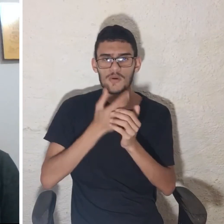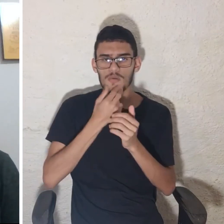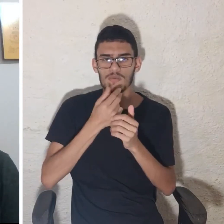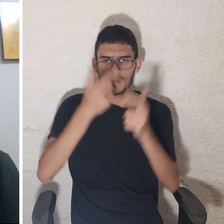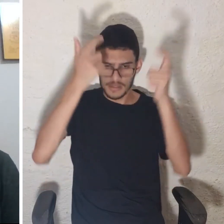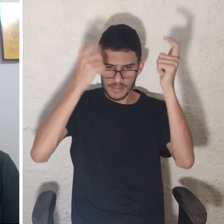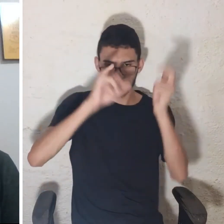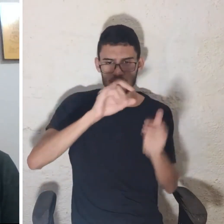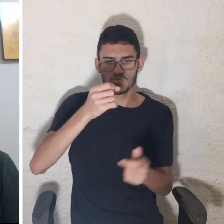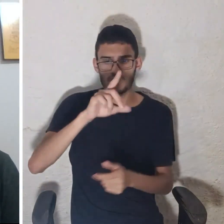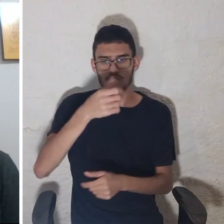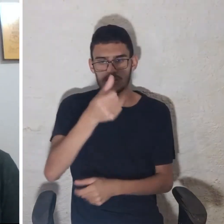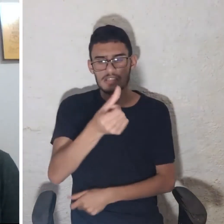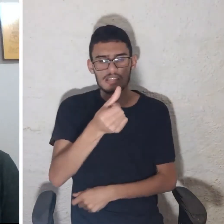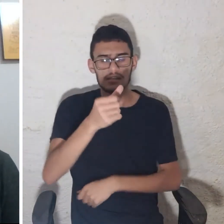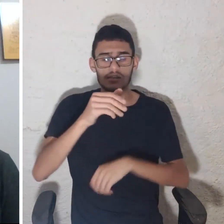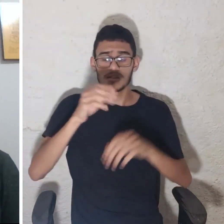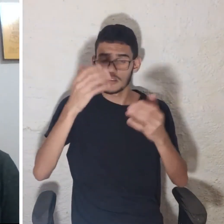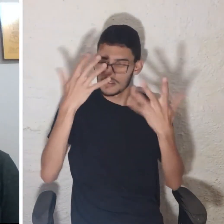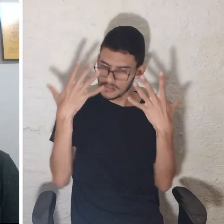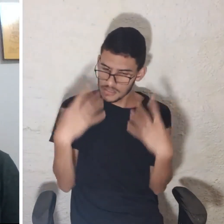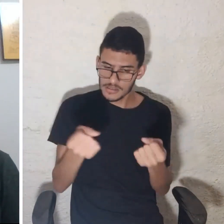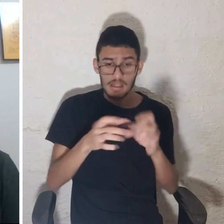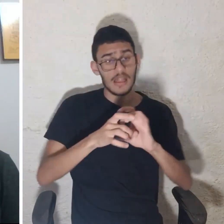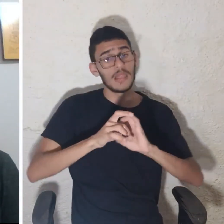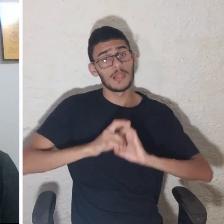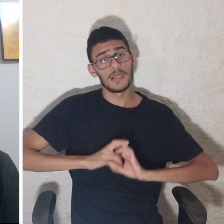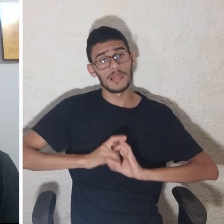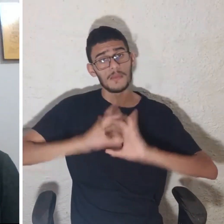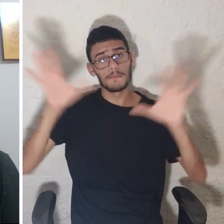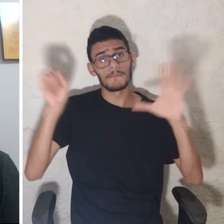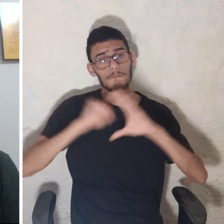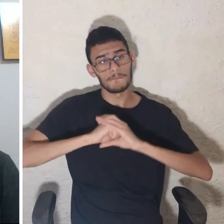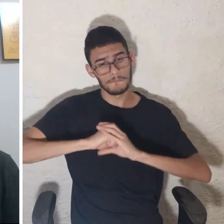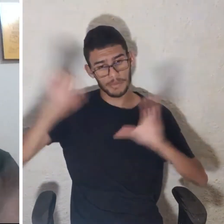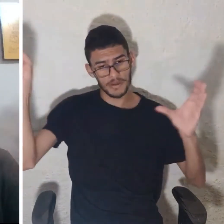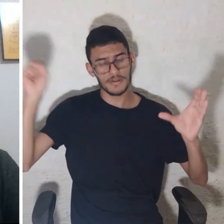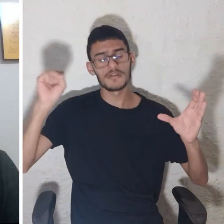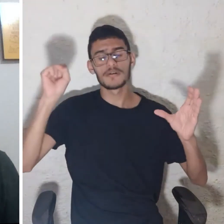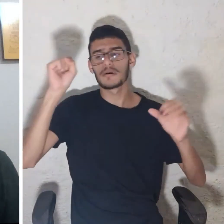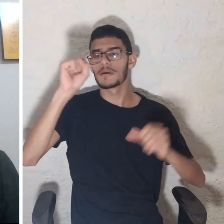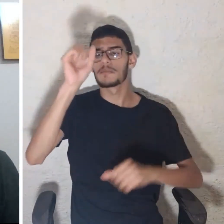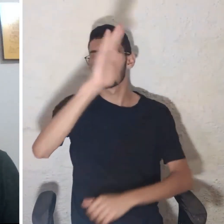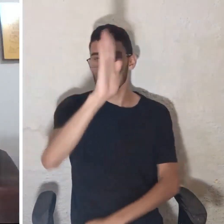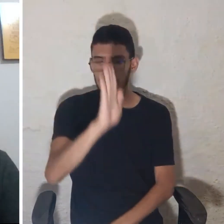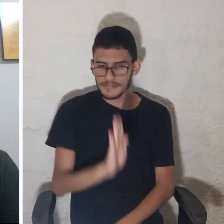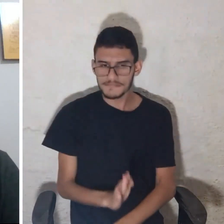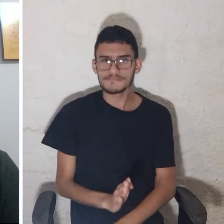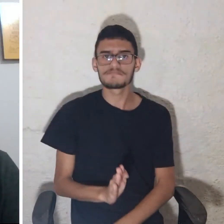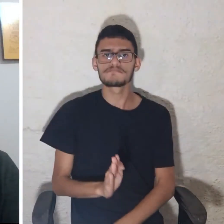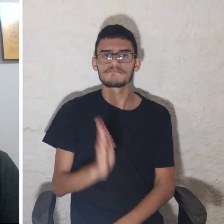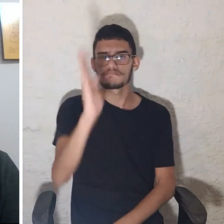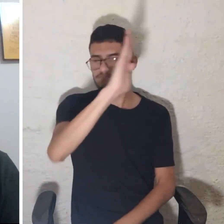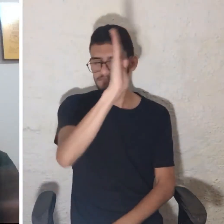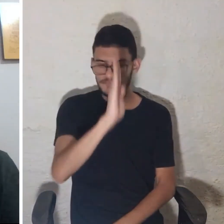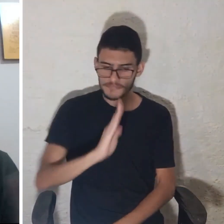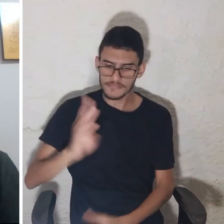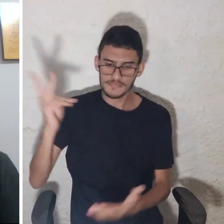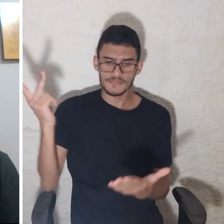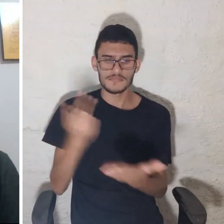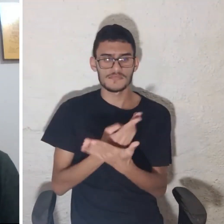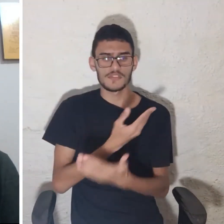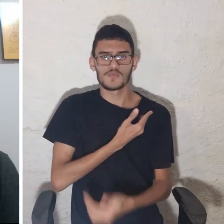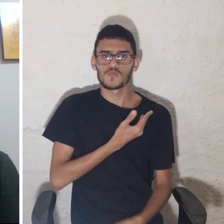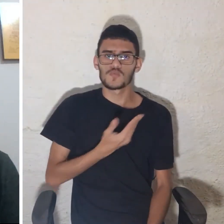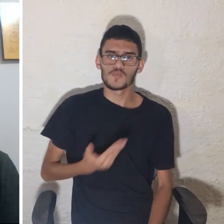Portugal, finalmente reconheceu a independência, né, do Brasil, e o Brasil passou a